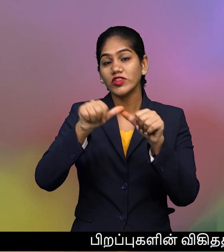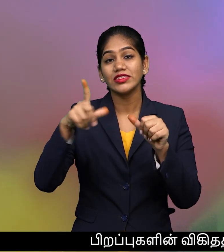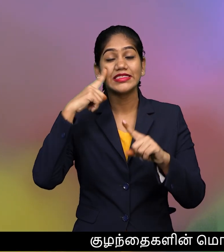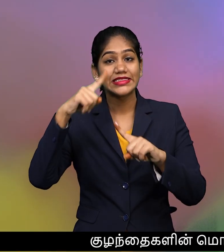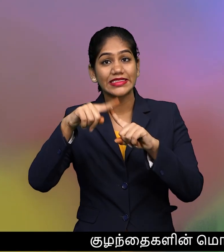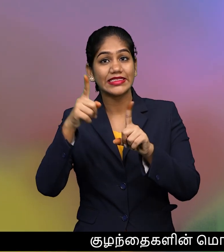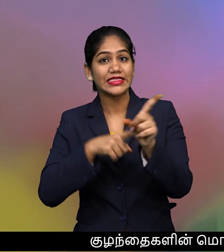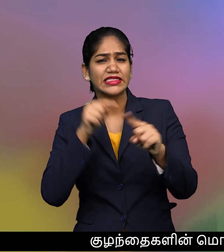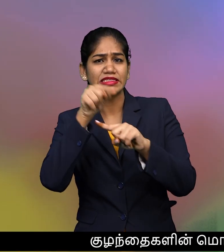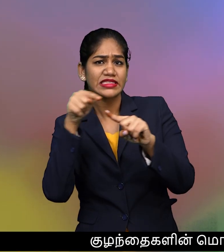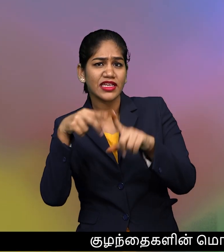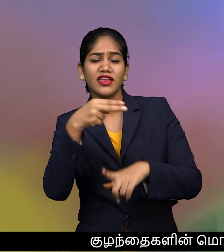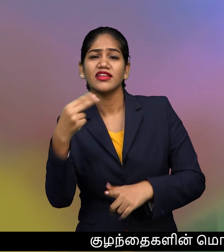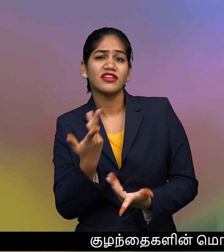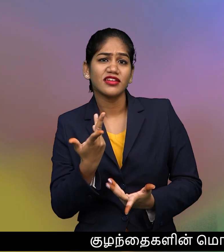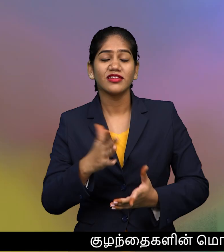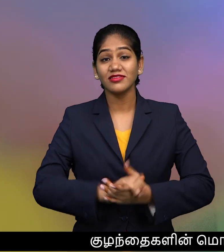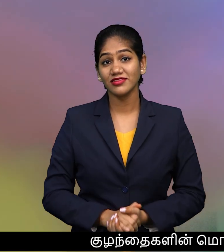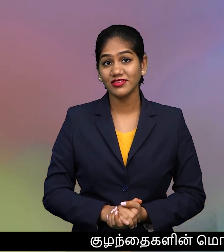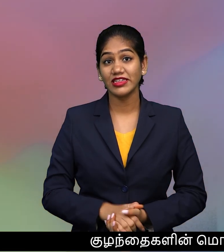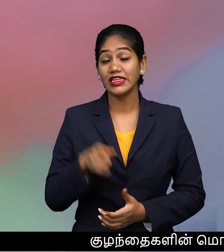இறக்கும் குழந்தைகளின் மொத்த எண்ணிக்கை ஆகும்.